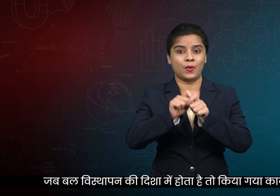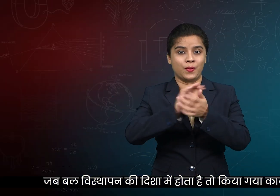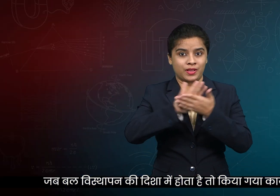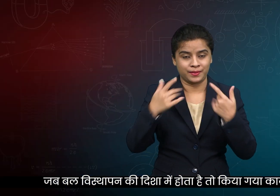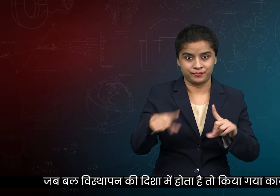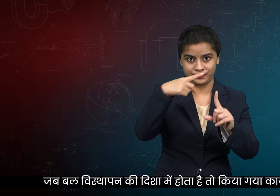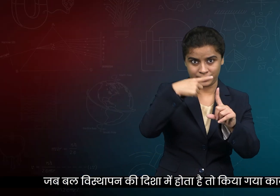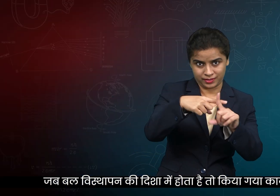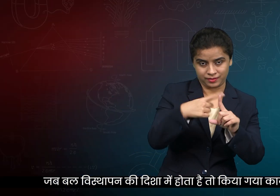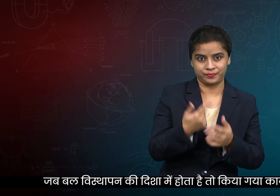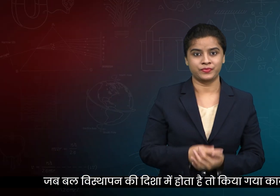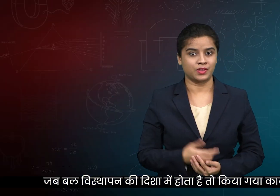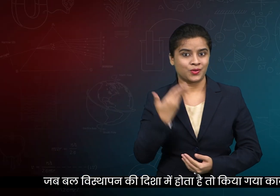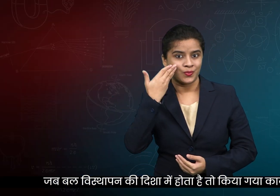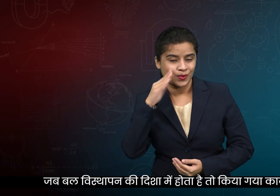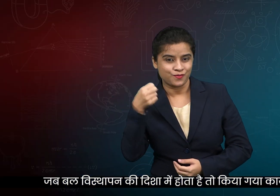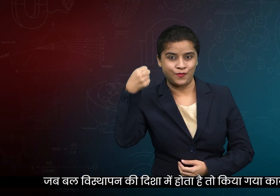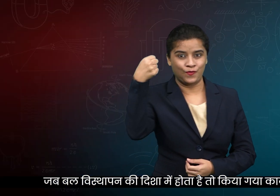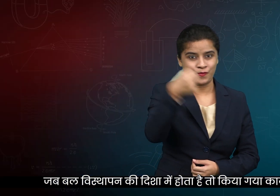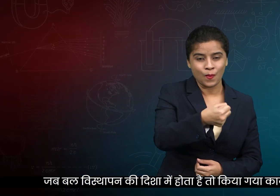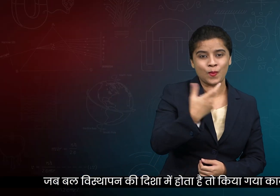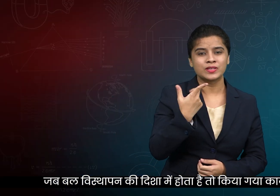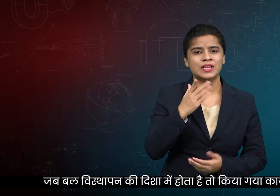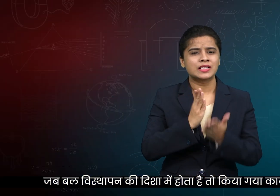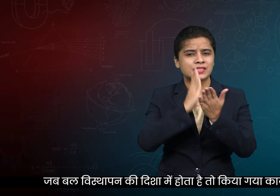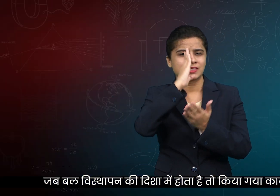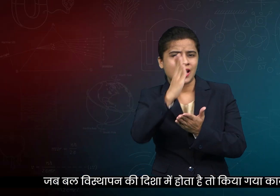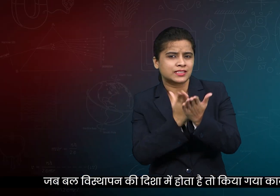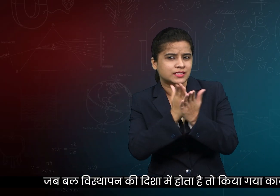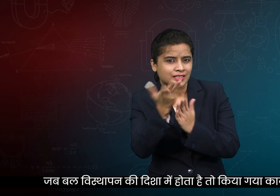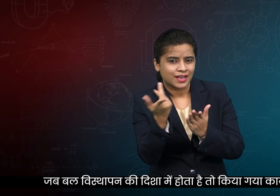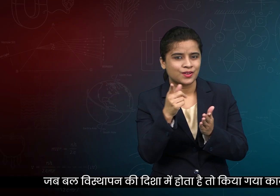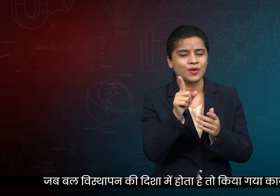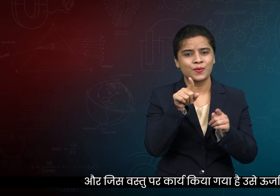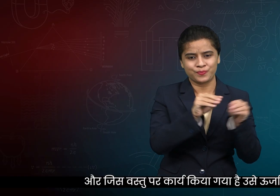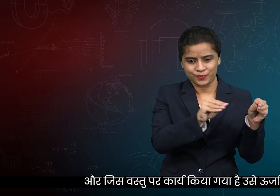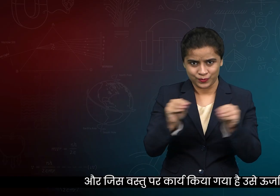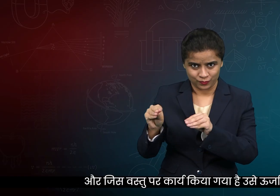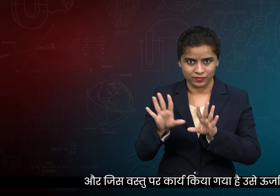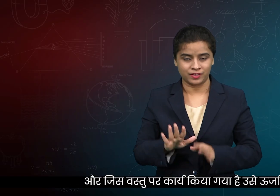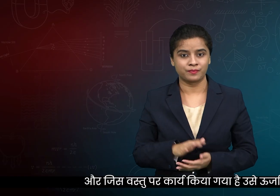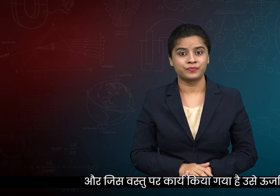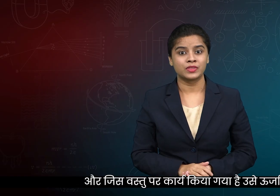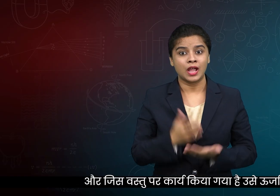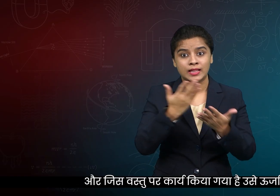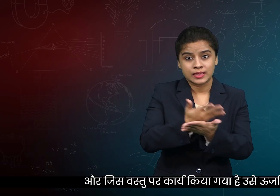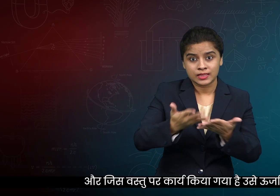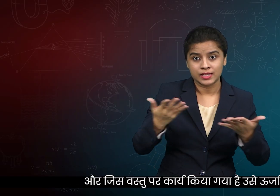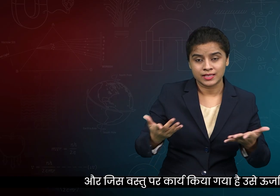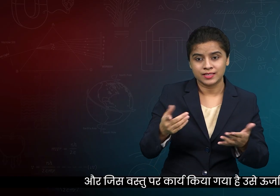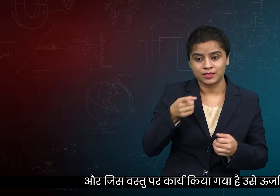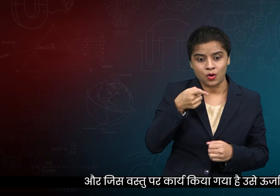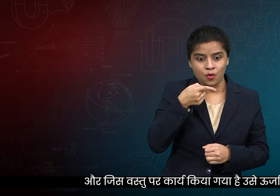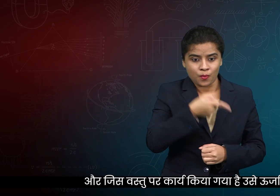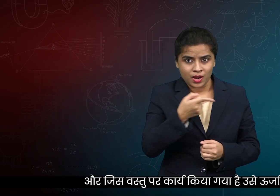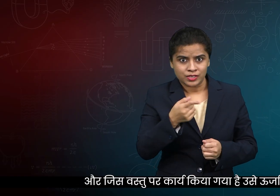जब बल विस्थापन की दिशा में होता है तो किए गए कार्य सकारात्मक होता है और जिस वस्तु पर कार्य किया गया है